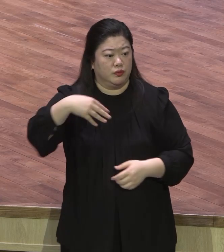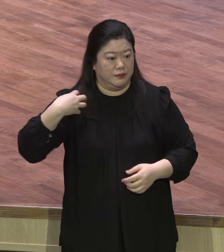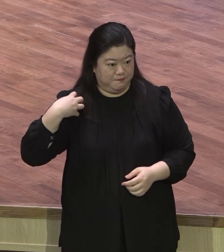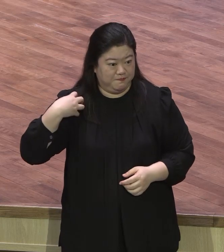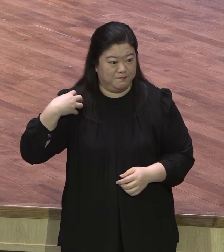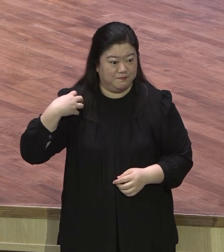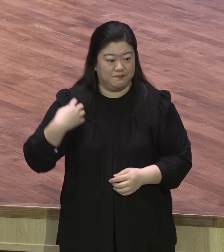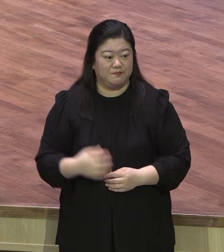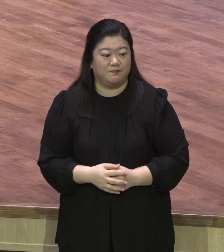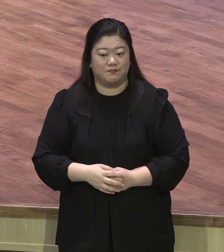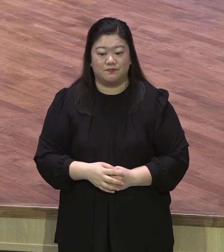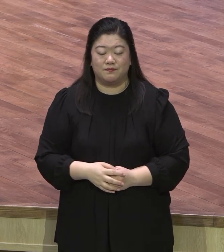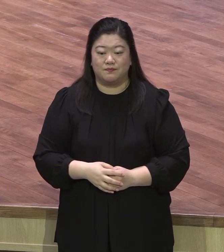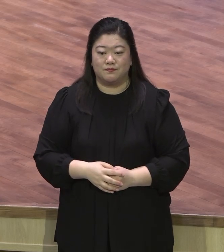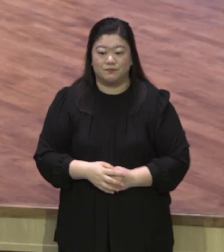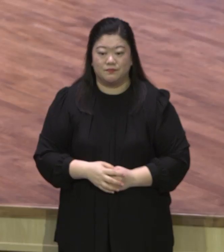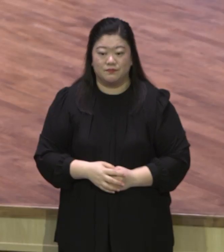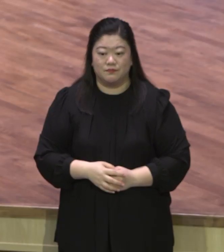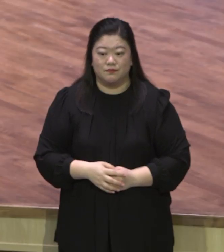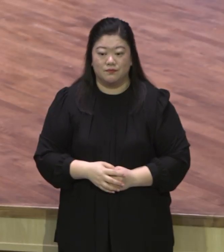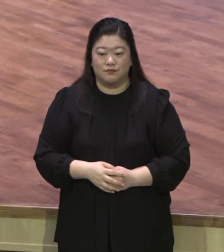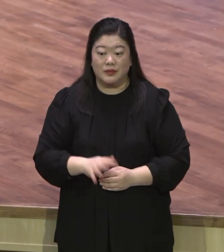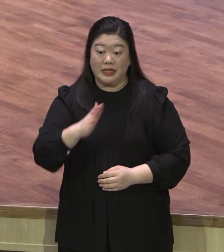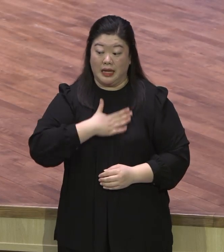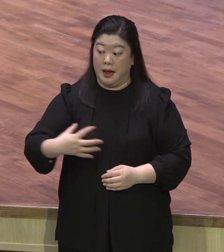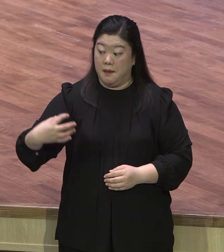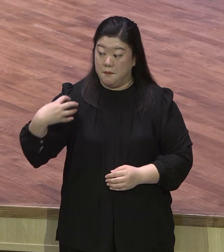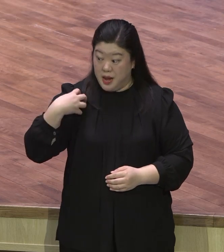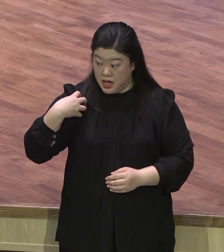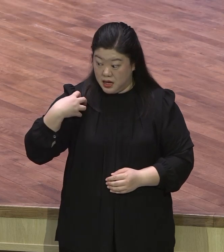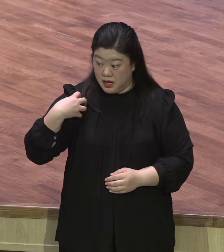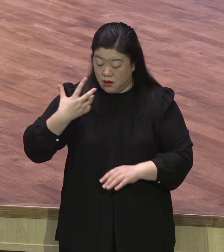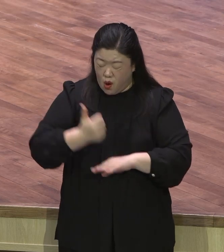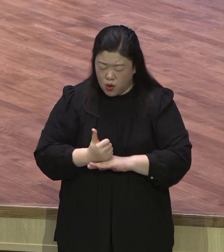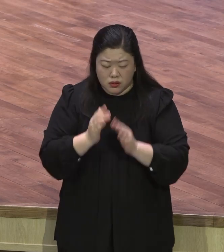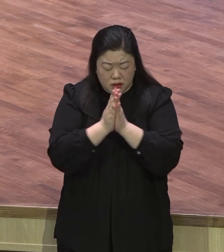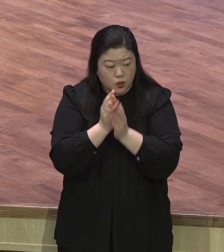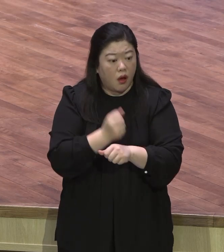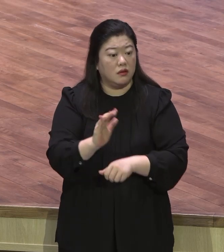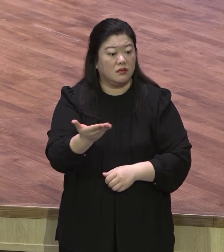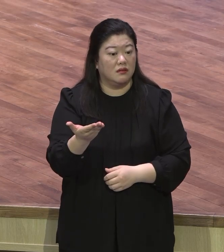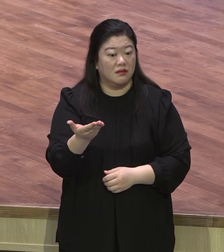이것이 바로 우리 기도 제목이 되어야 해요 여러분 기도하면 지구를 한 바퀴 돌아야 해요